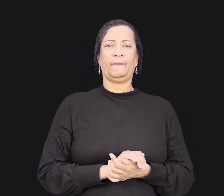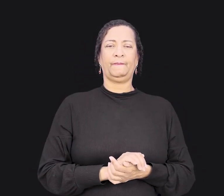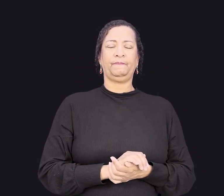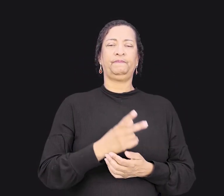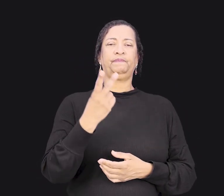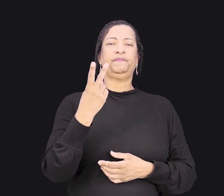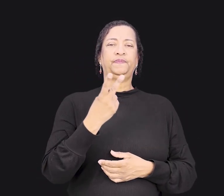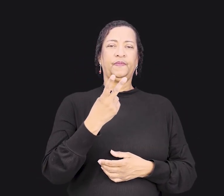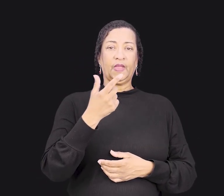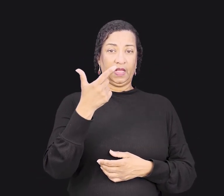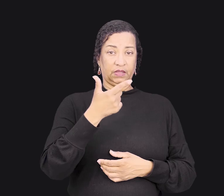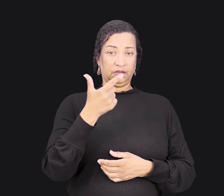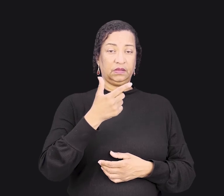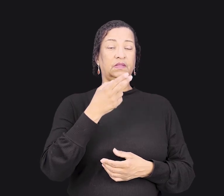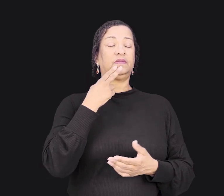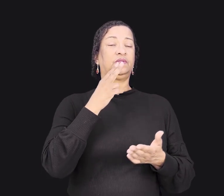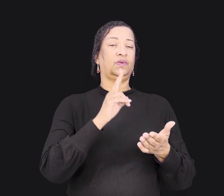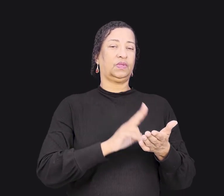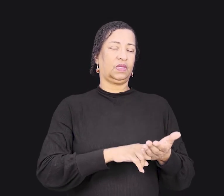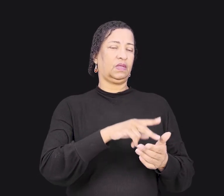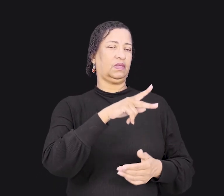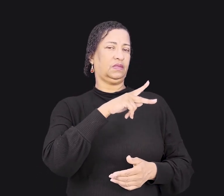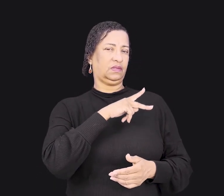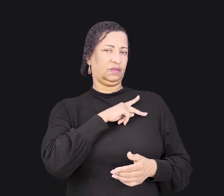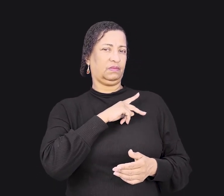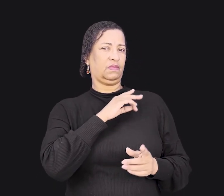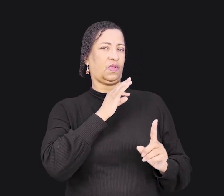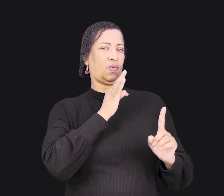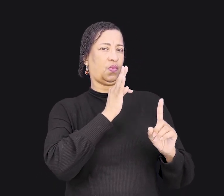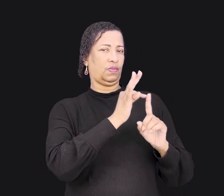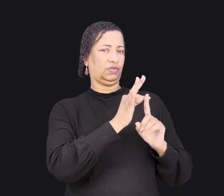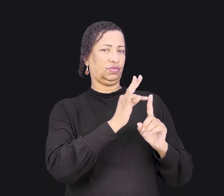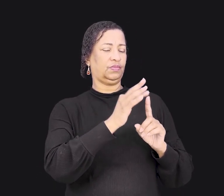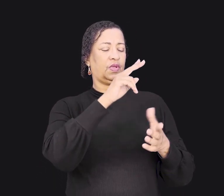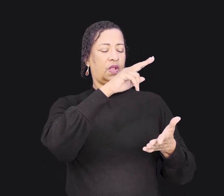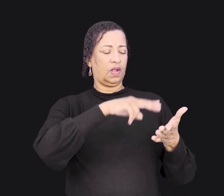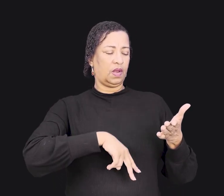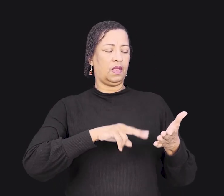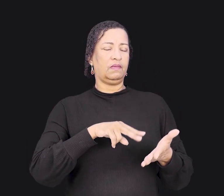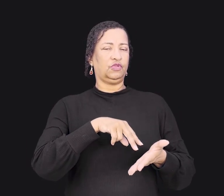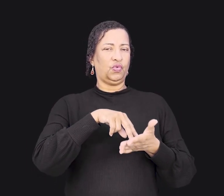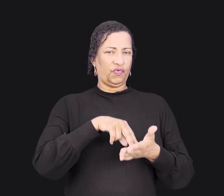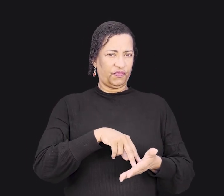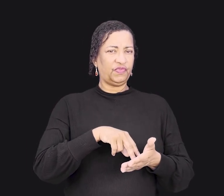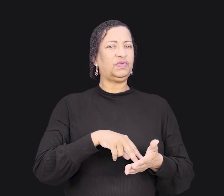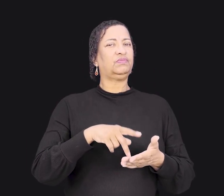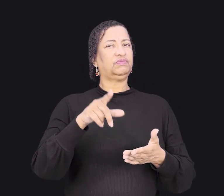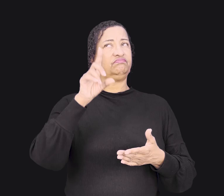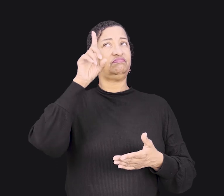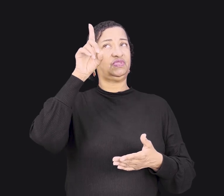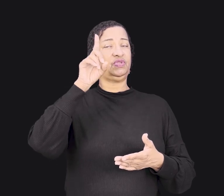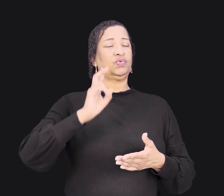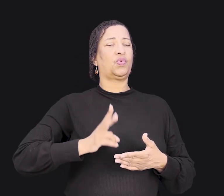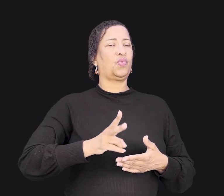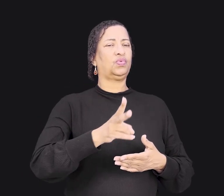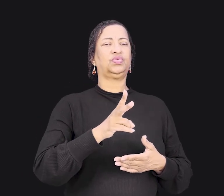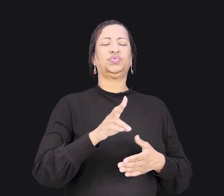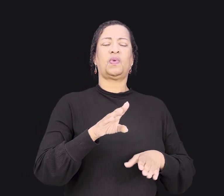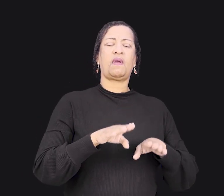segunda carta de Paulo a Timóteo lemos: o firme fundamento de Deus permanece inabalável e selado com esta